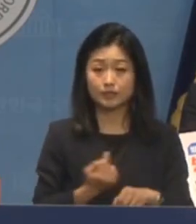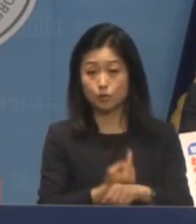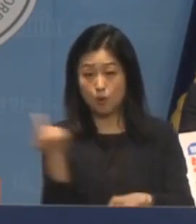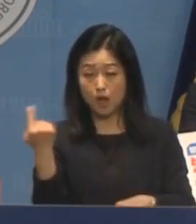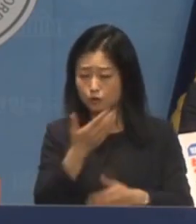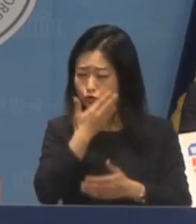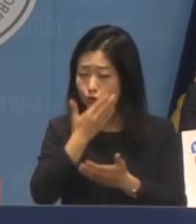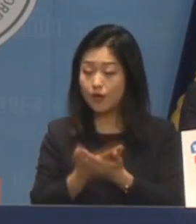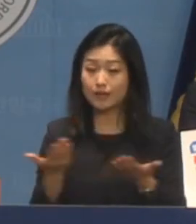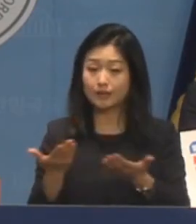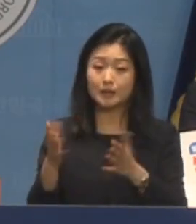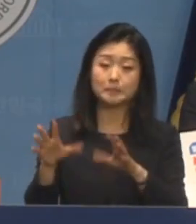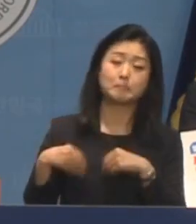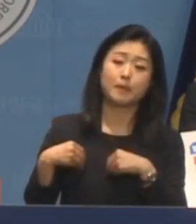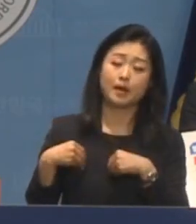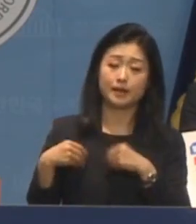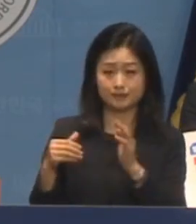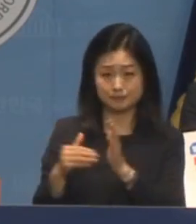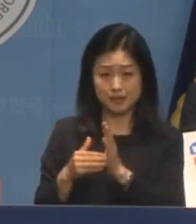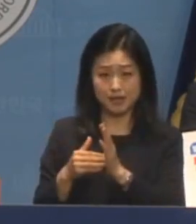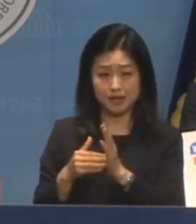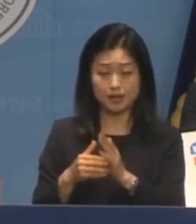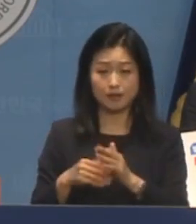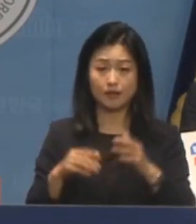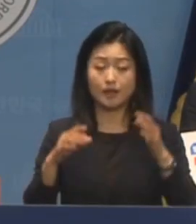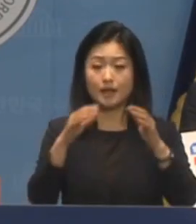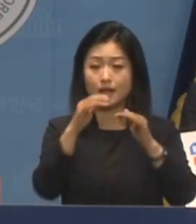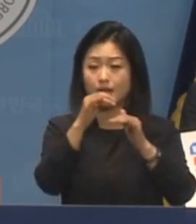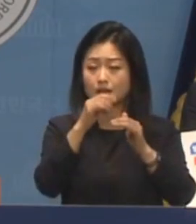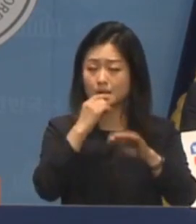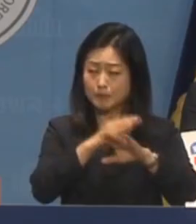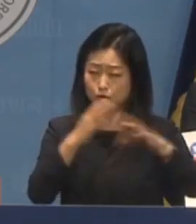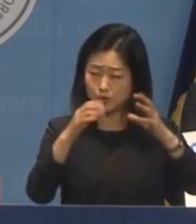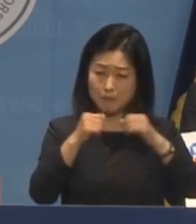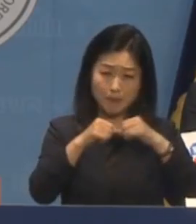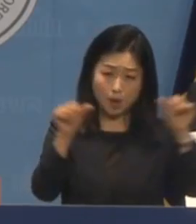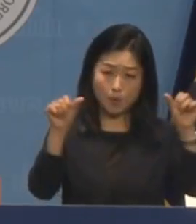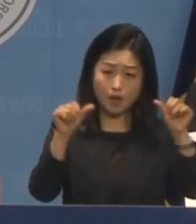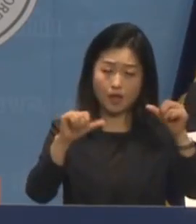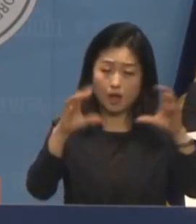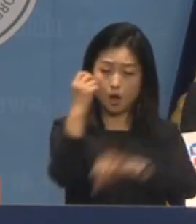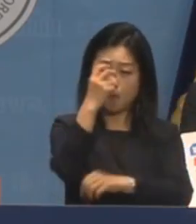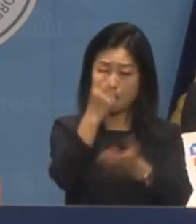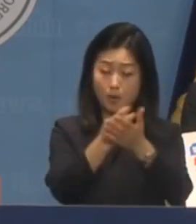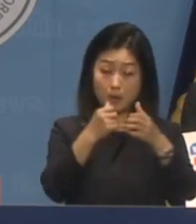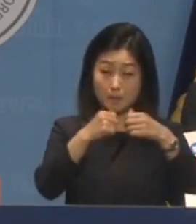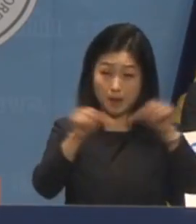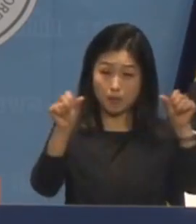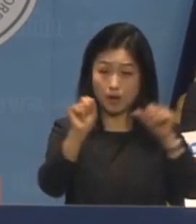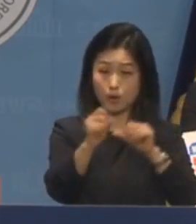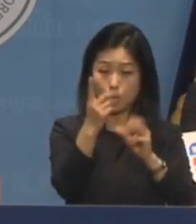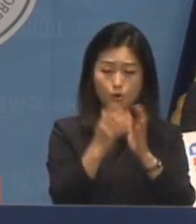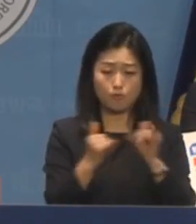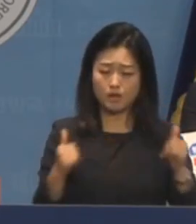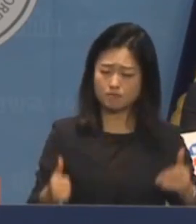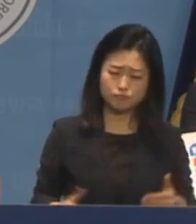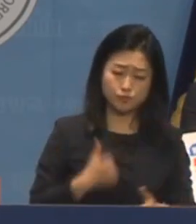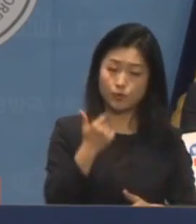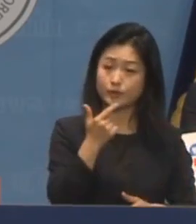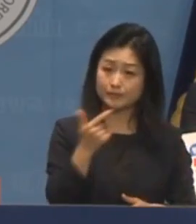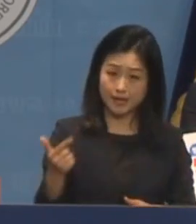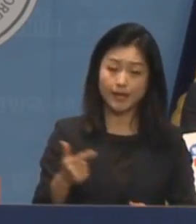있었습니다. 정권의 이러한 헌정 파괴, 민주주의 파괴에 대한 국민의 우려와 분노, 임계점에 달하고